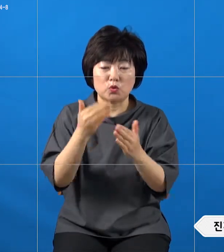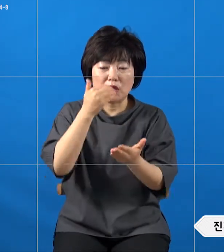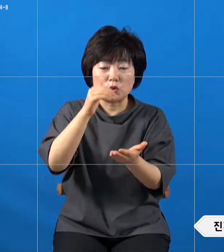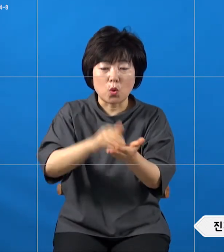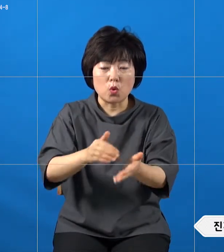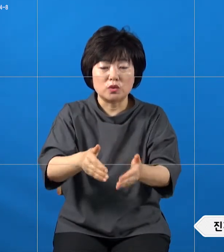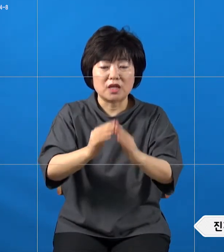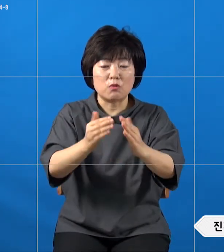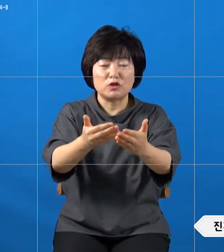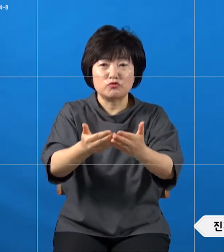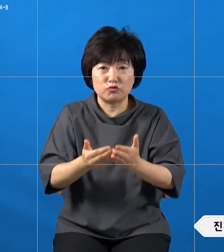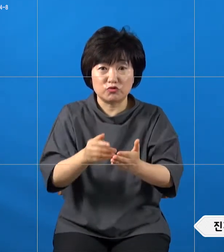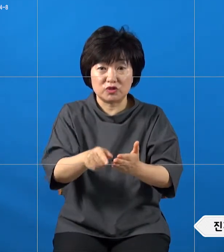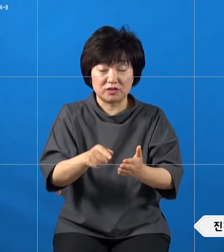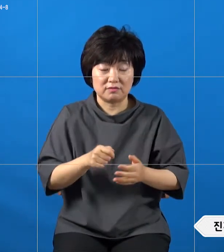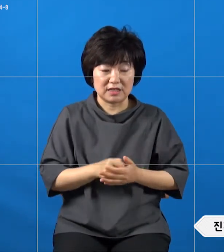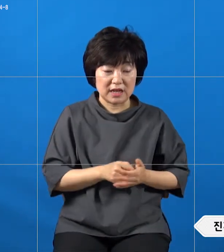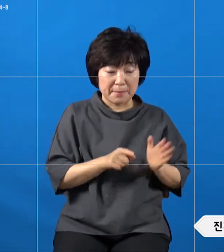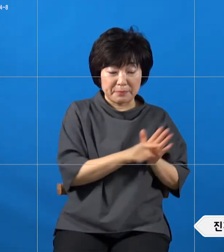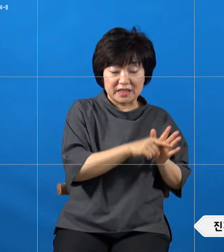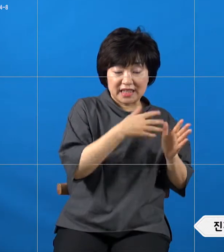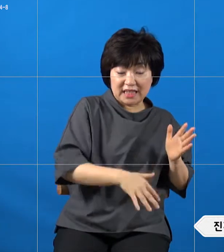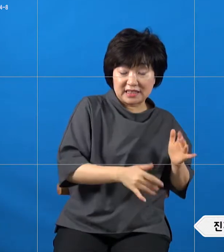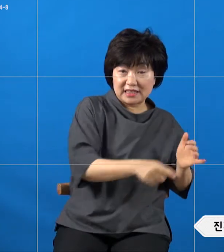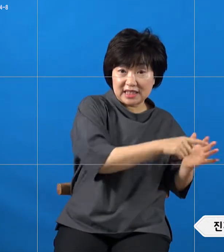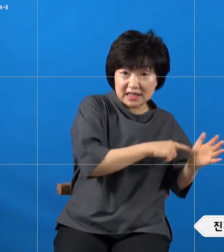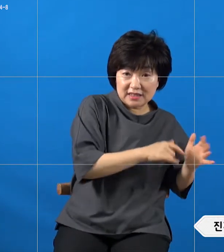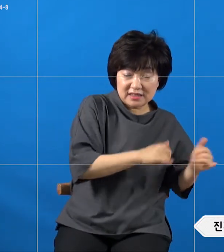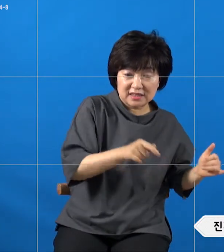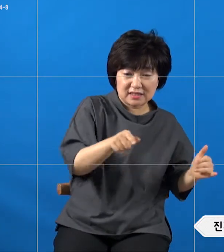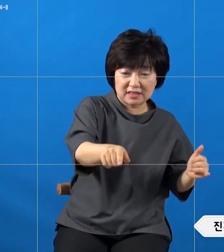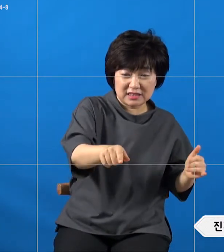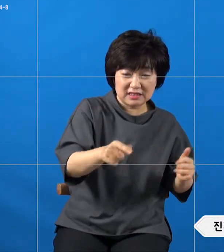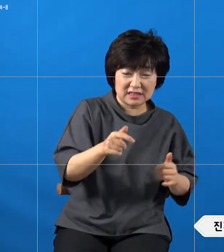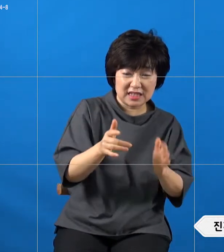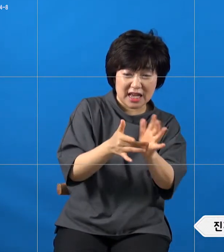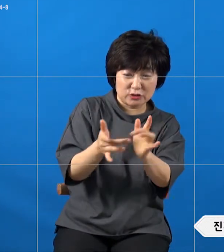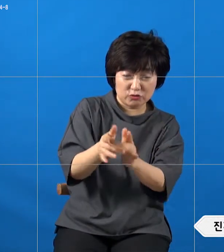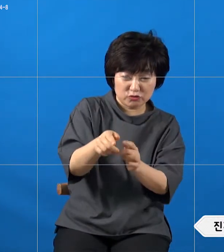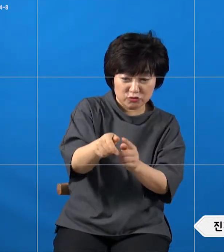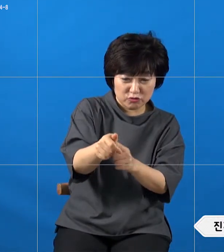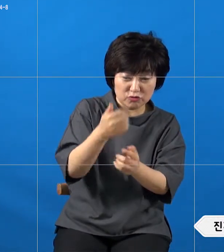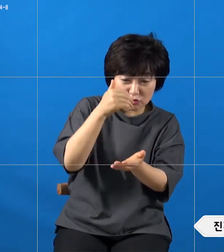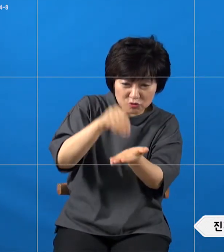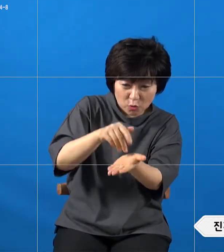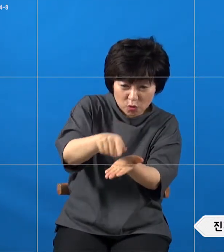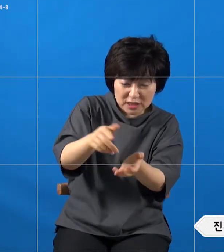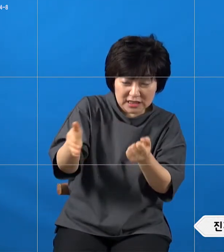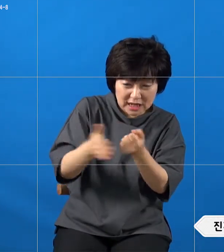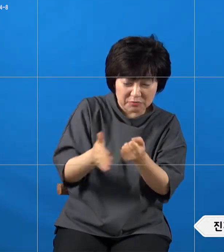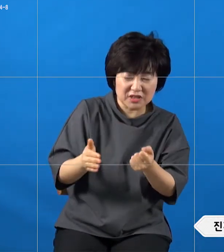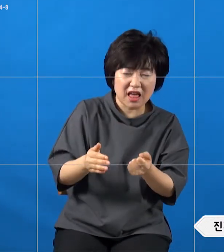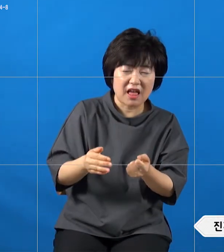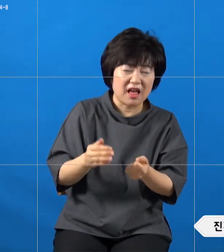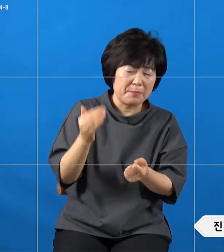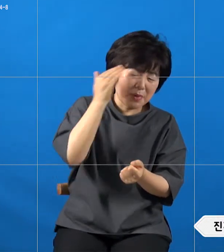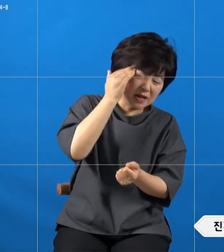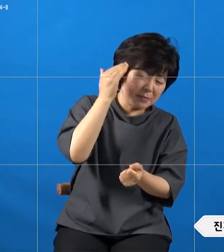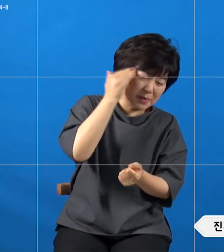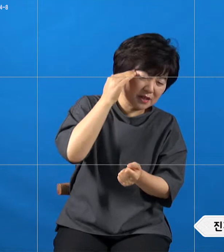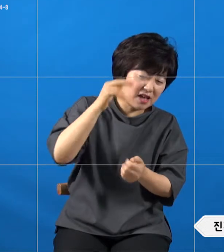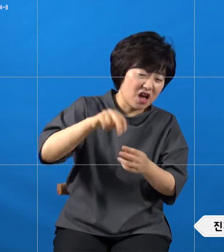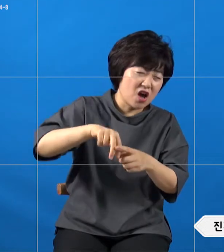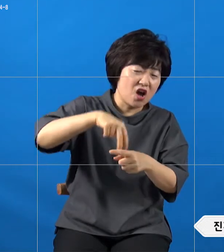예수 그리스도, 믿지 않는 자들에게는 그 모퉁이 돌이 오히려 걸려 넘어지며 부딪히는